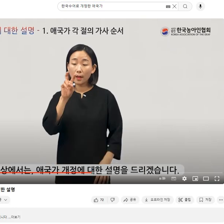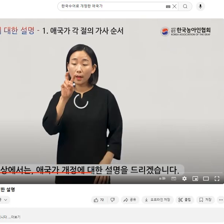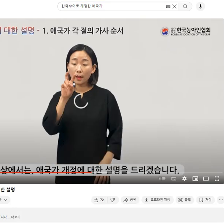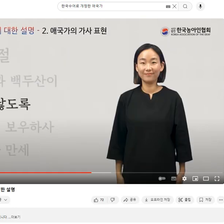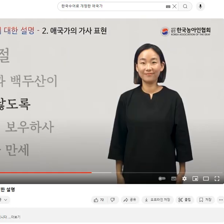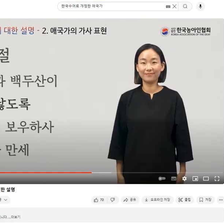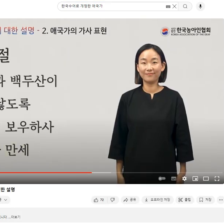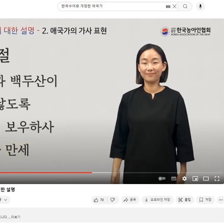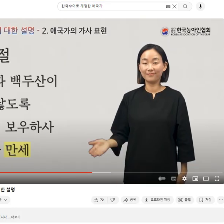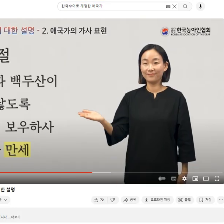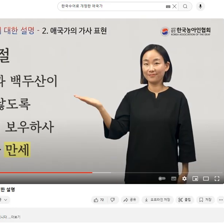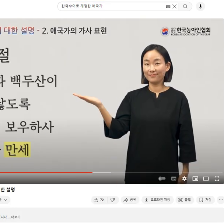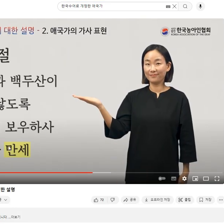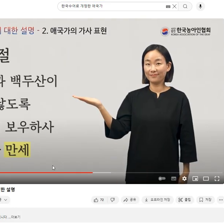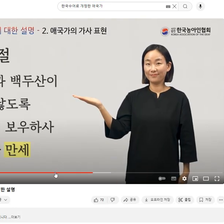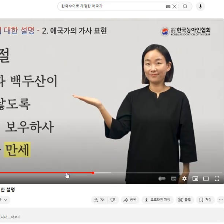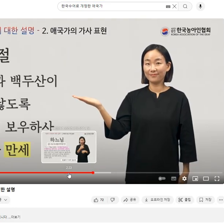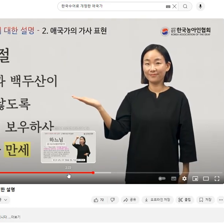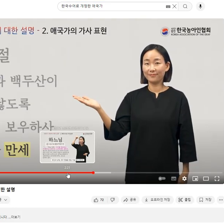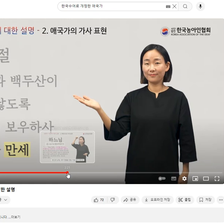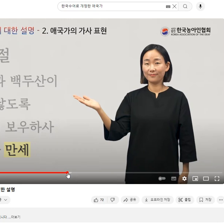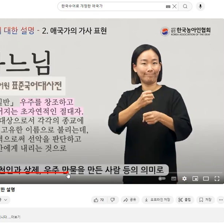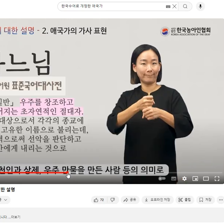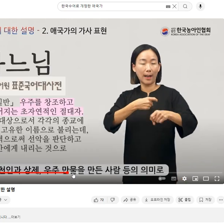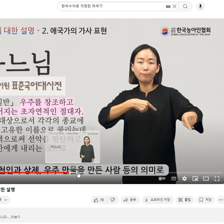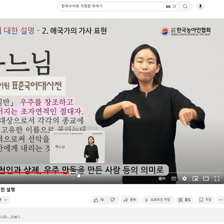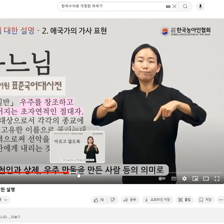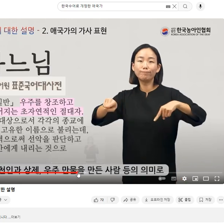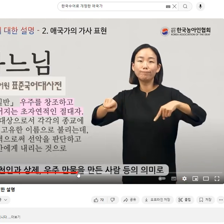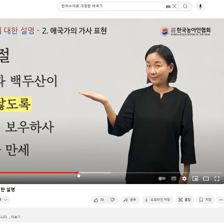번역은 이거라고 그랬죠. 이거 만세 아닌데?